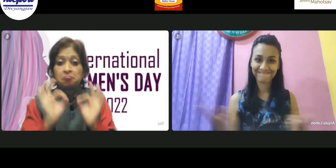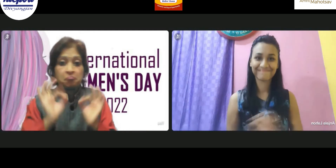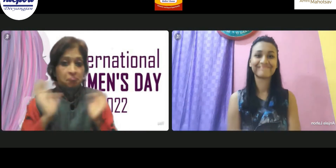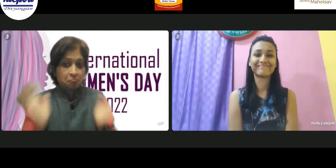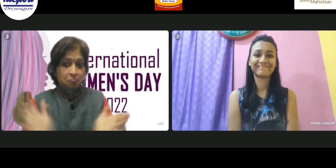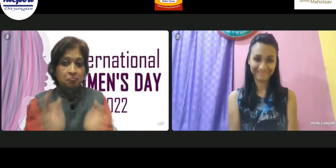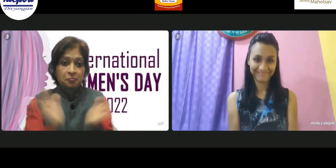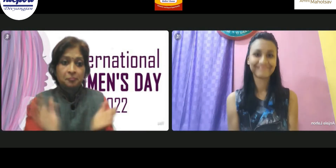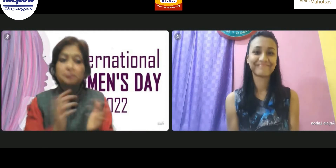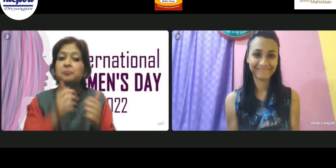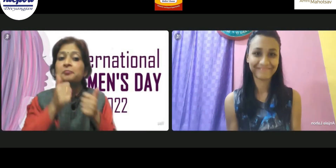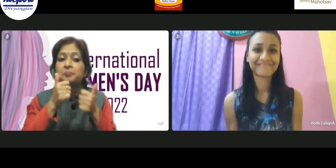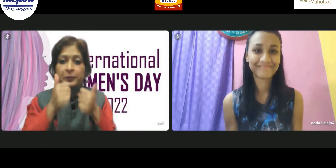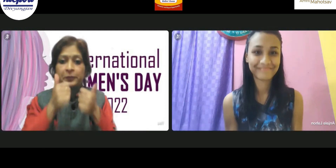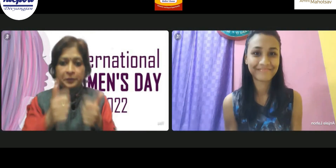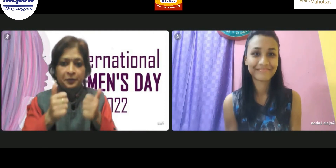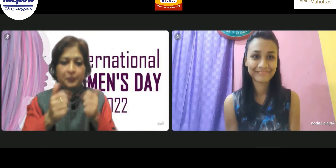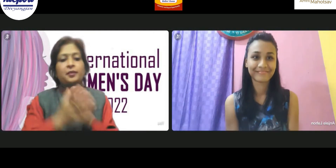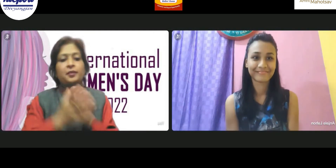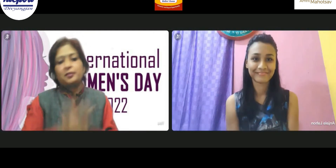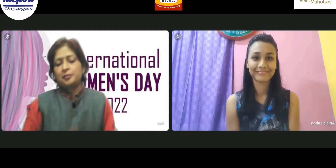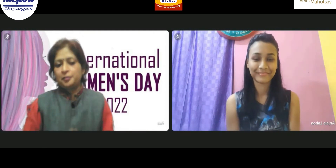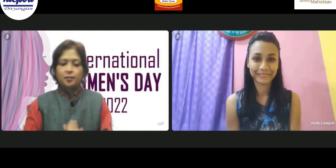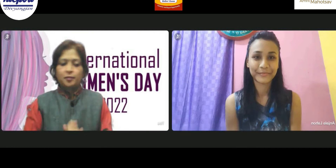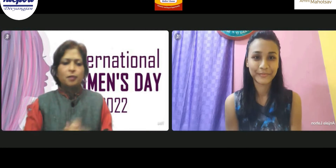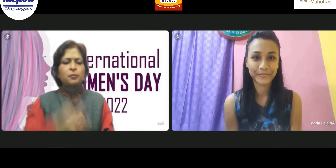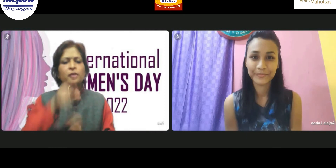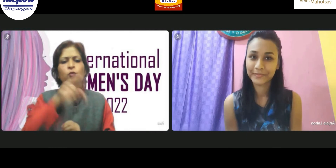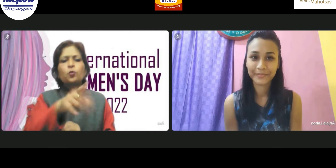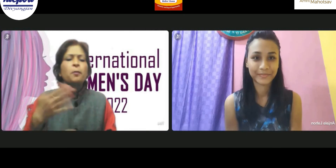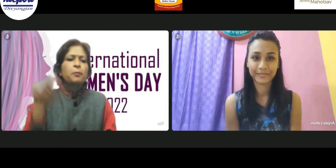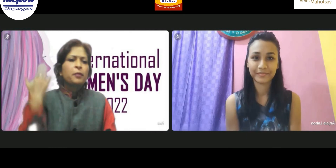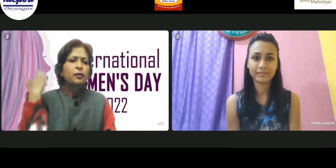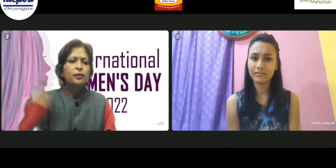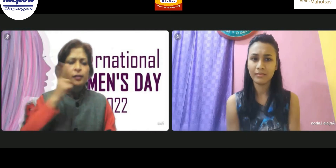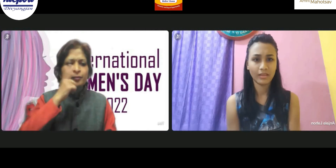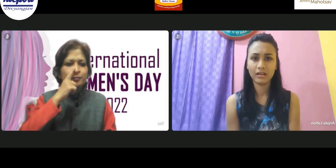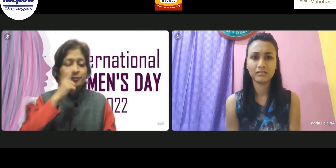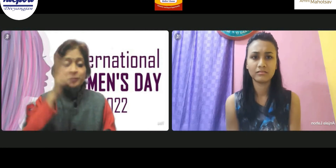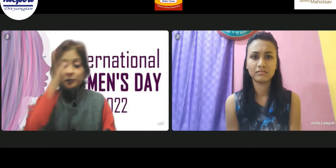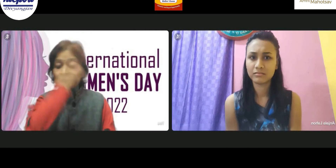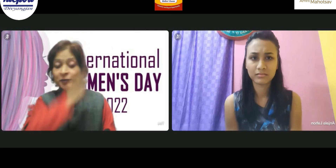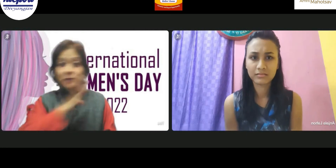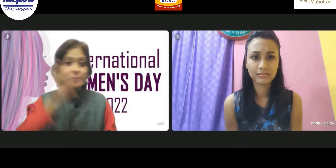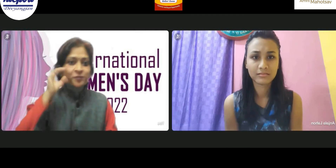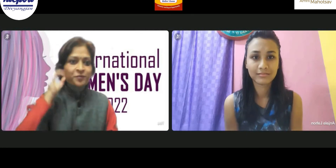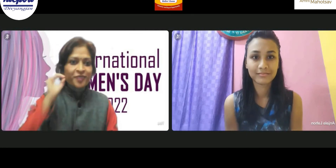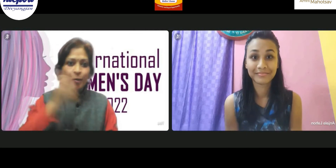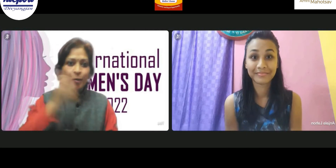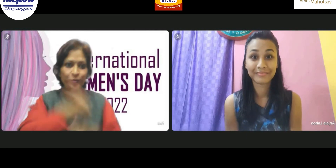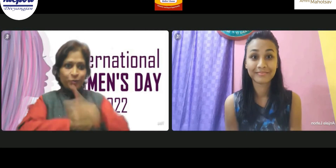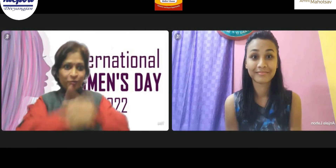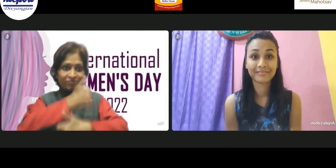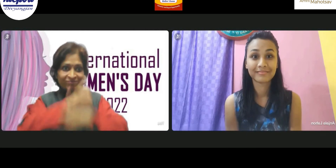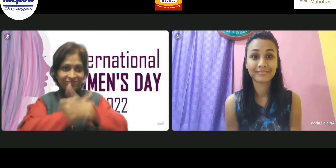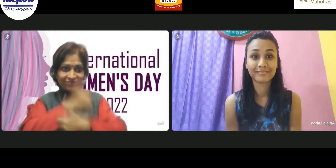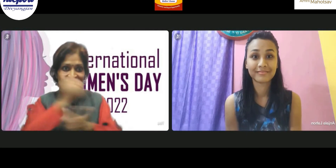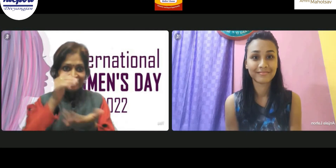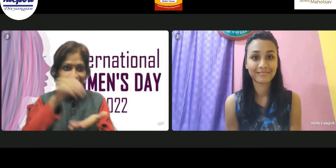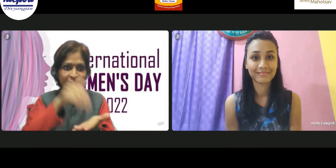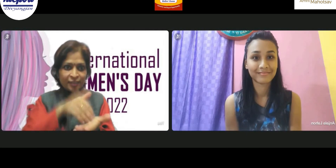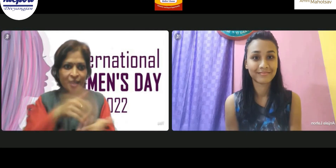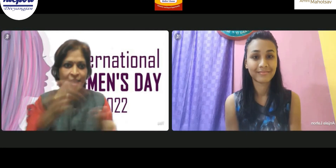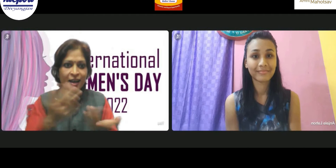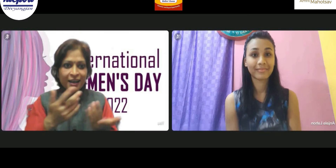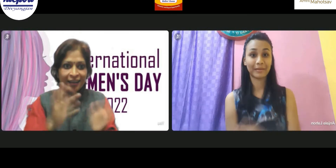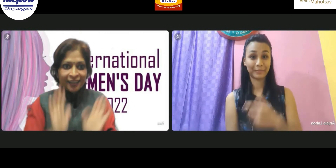अच्छी बात है एंजेला। अच्छा, उससे पहले एक और बात कि आपने एक ब्यूटी कॉन्टेस्ट में भी तो पार्टिसिपेट किया